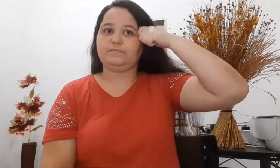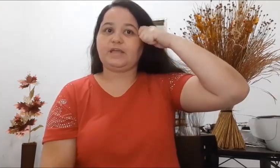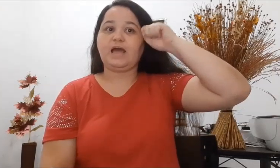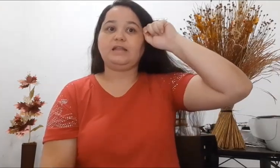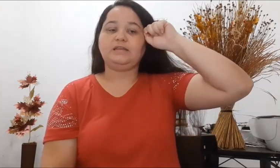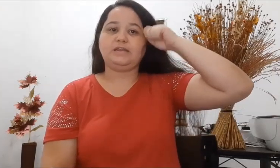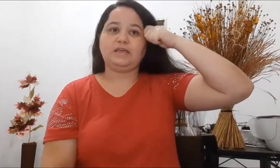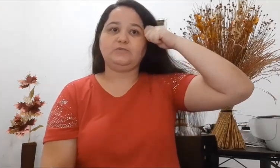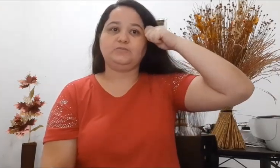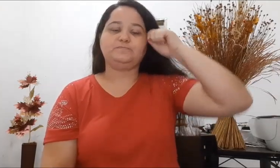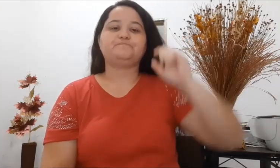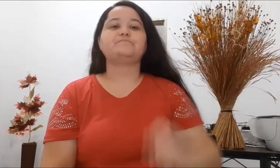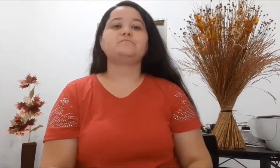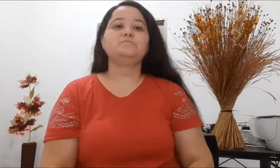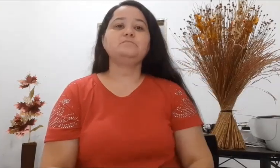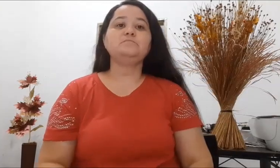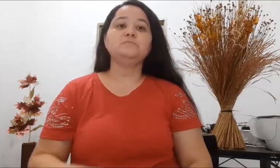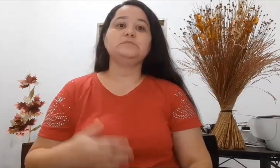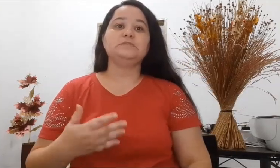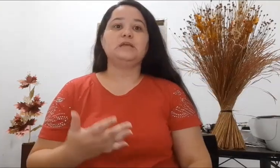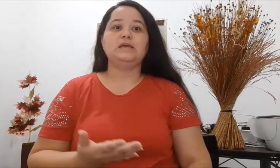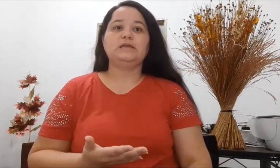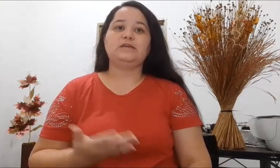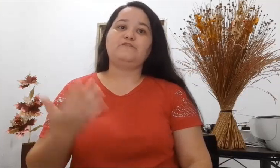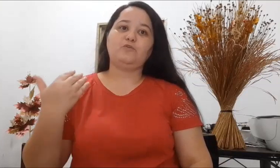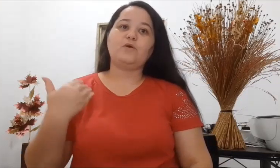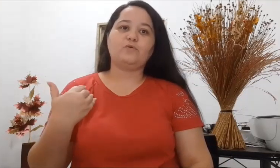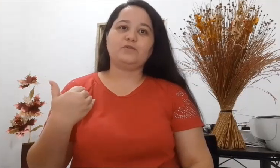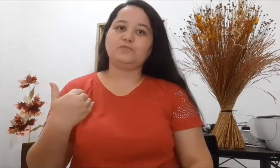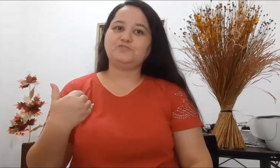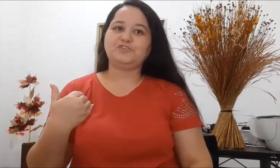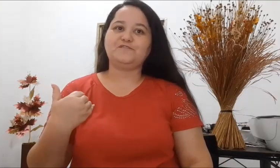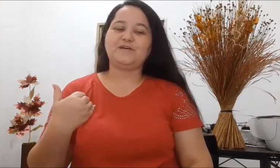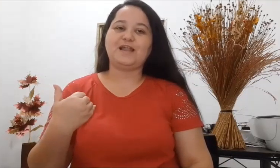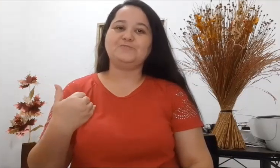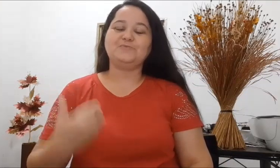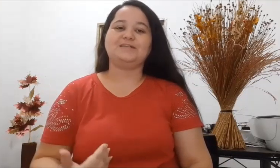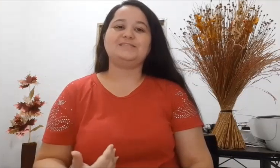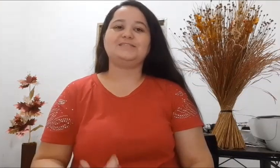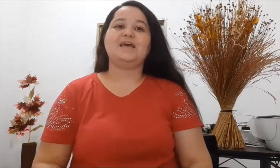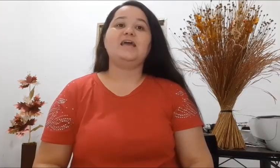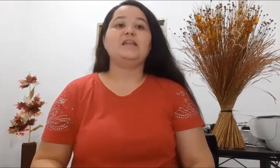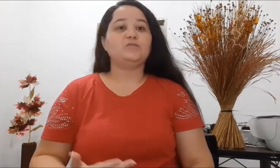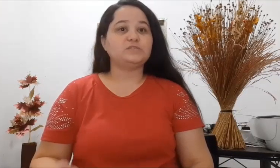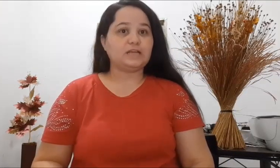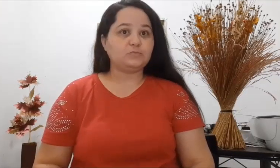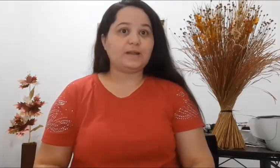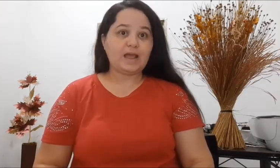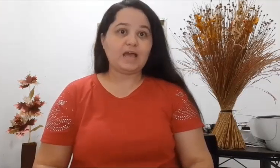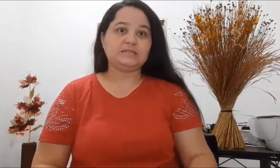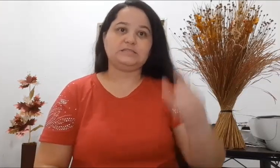tá? Negro. Que foi uma cor que eu não tinha falado antes. Ele é usado para raça.